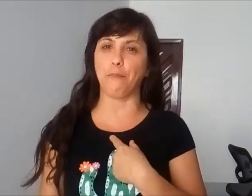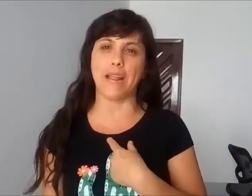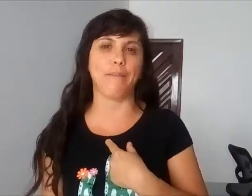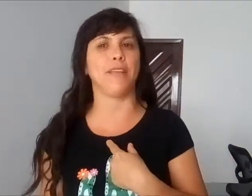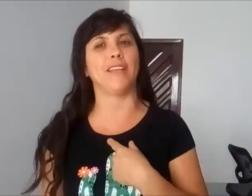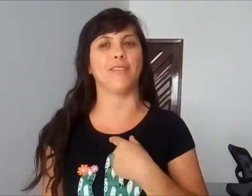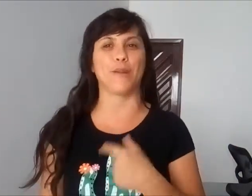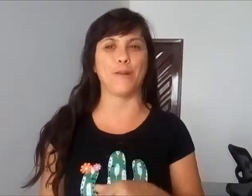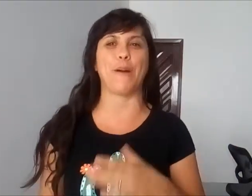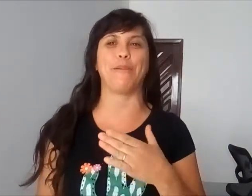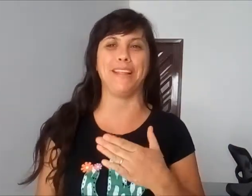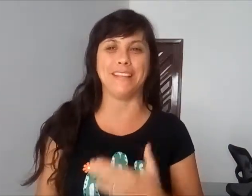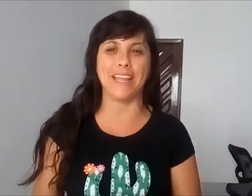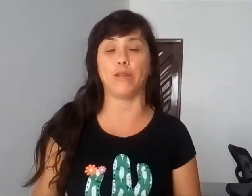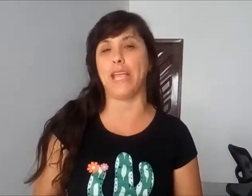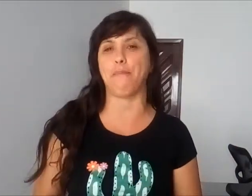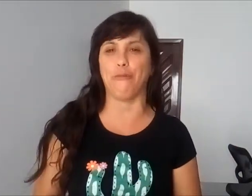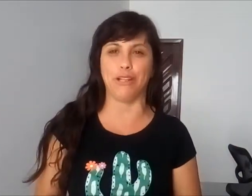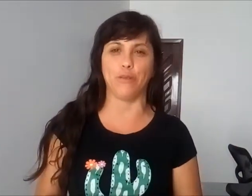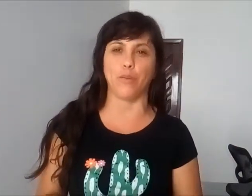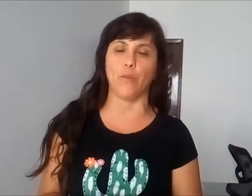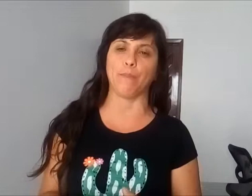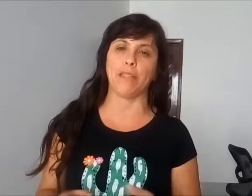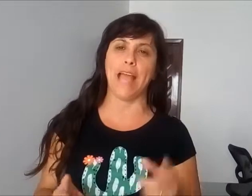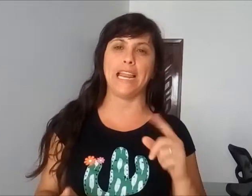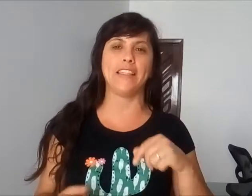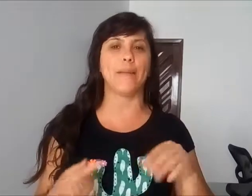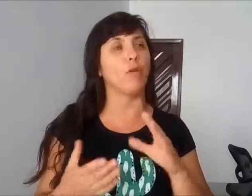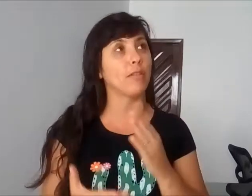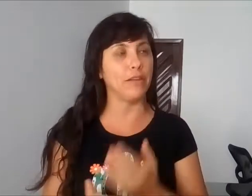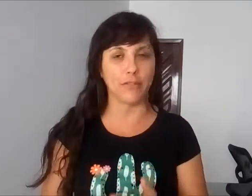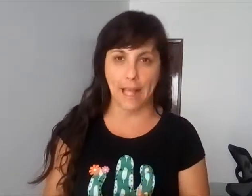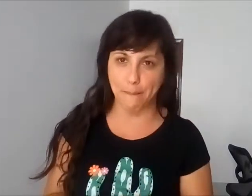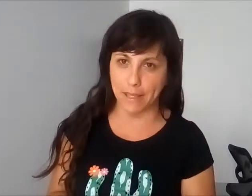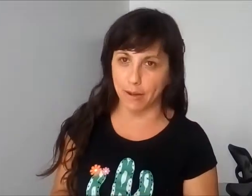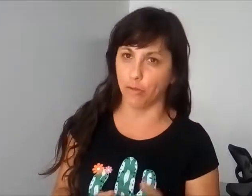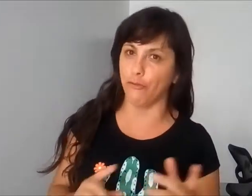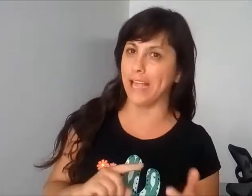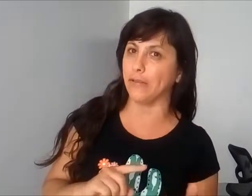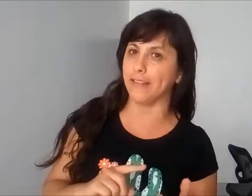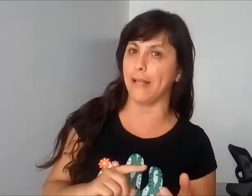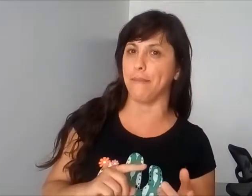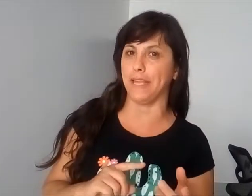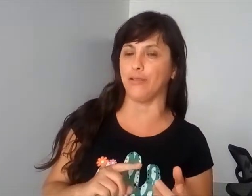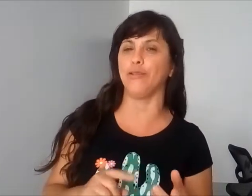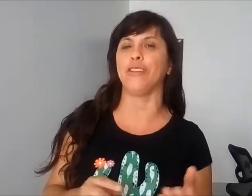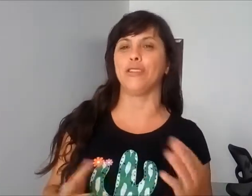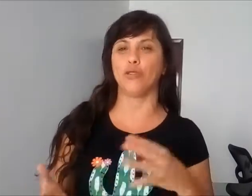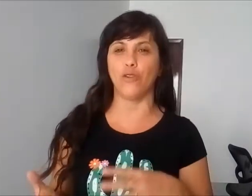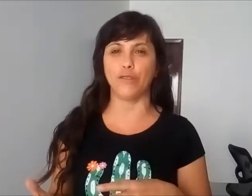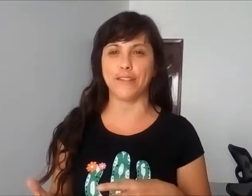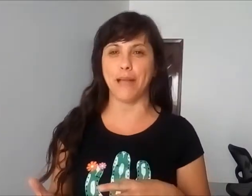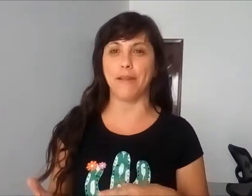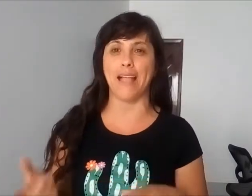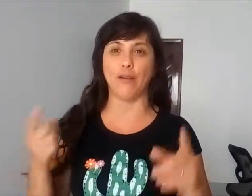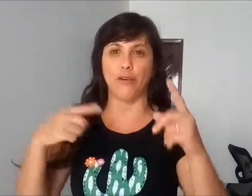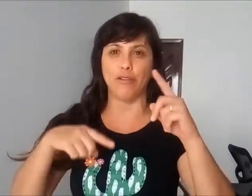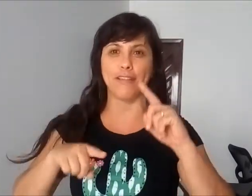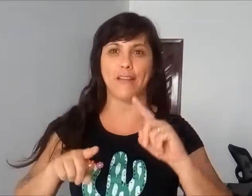pra mim estou aprendendo o que é muito bom além de saber os livros da bíblia do velho testamento do novo testamento agora o desafio